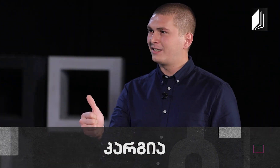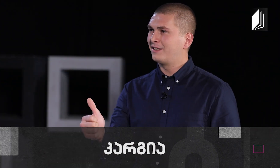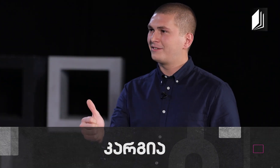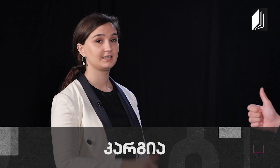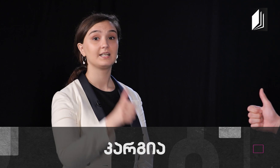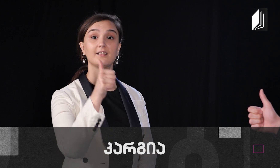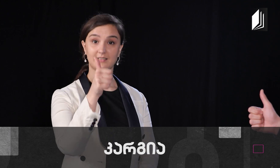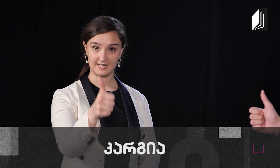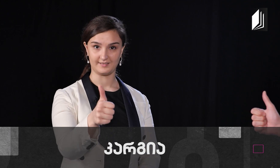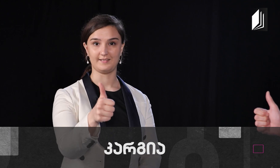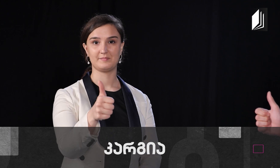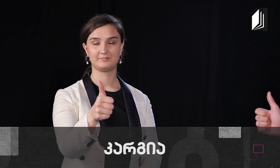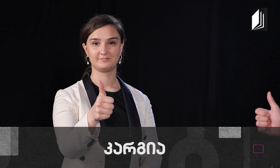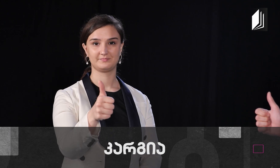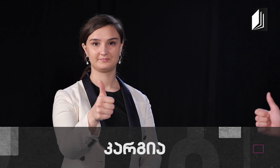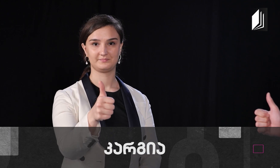კარგია. კარგია.